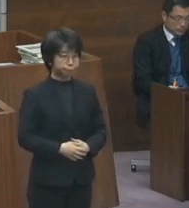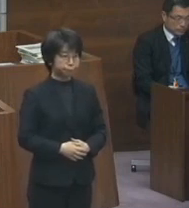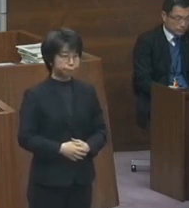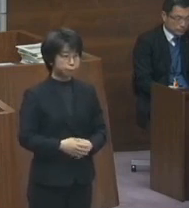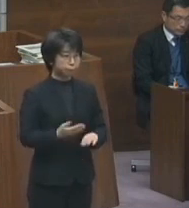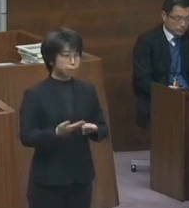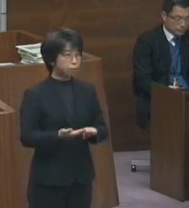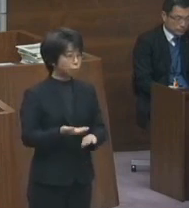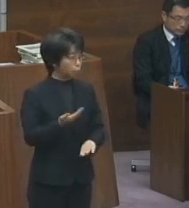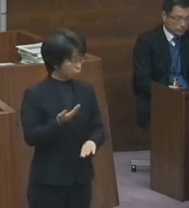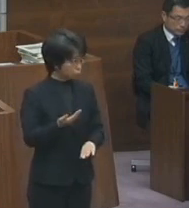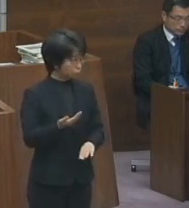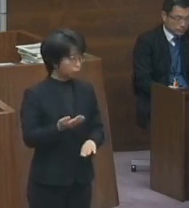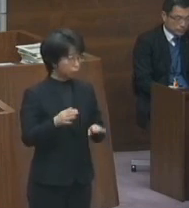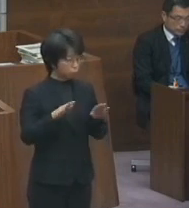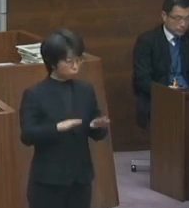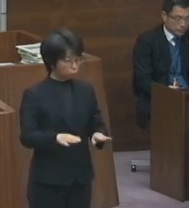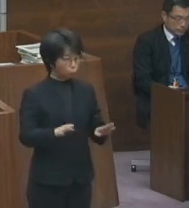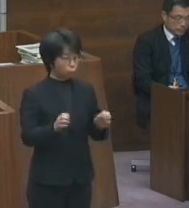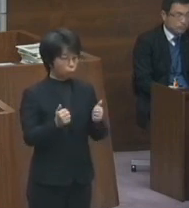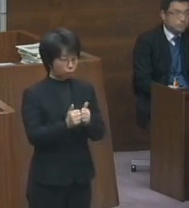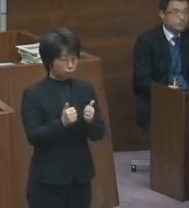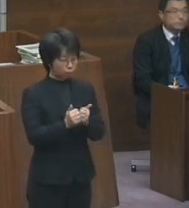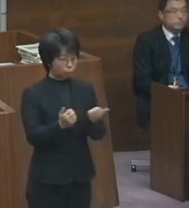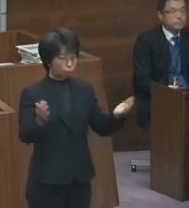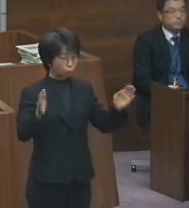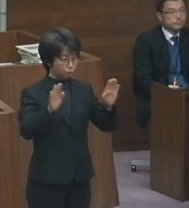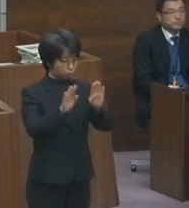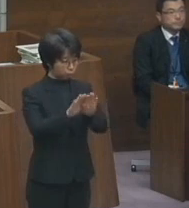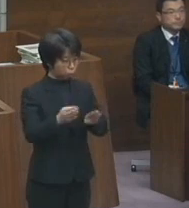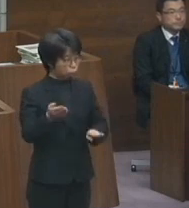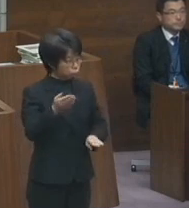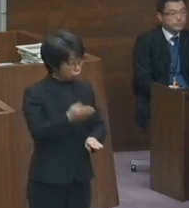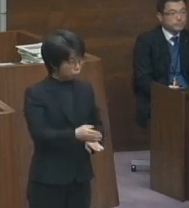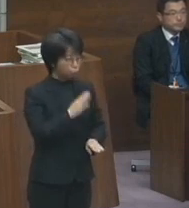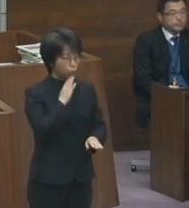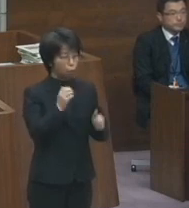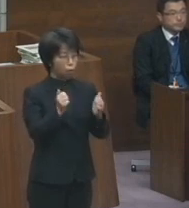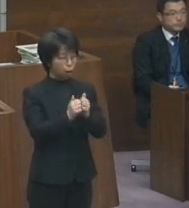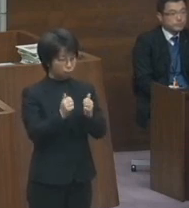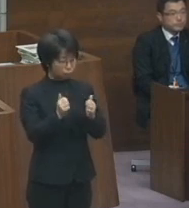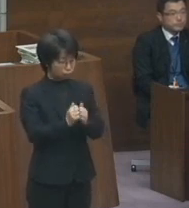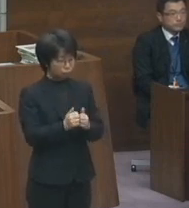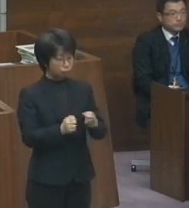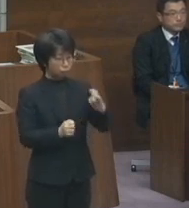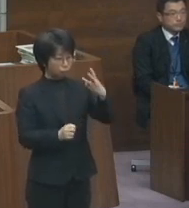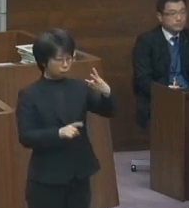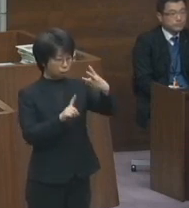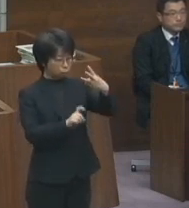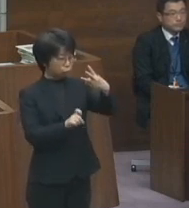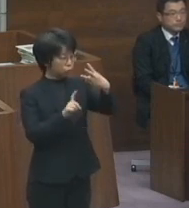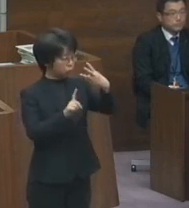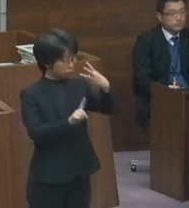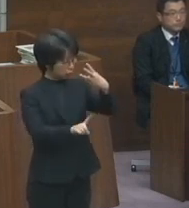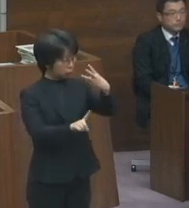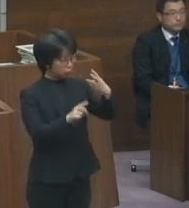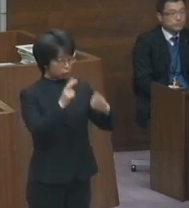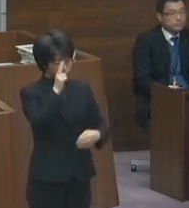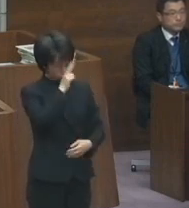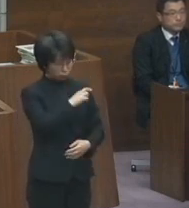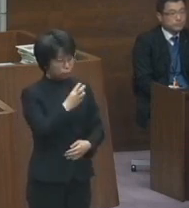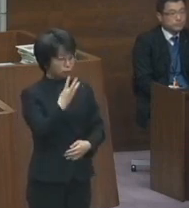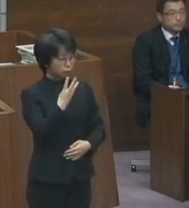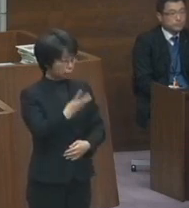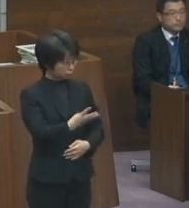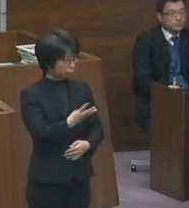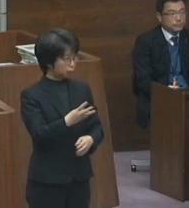以上をもちまして本日の会議を閉じます。次の本会議は3月11日の午後3時